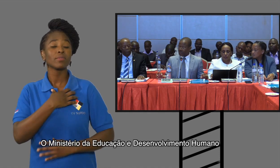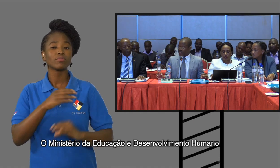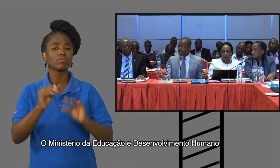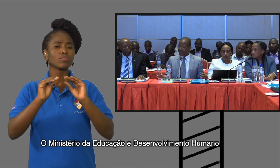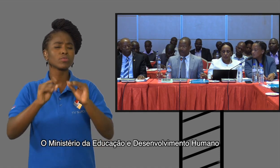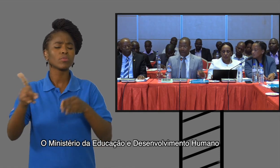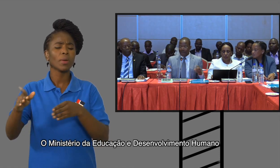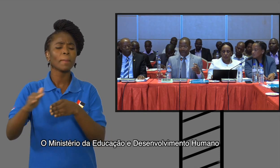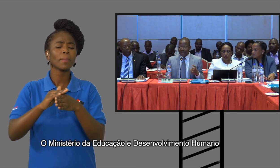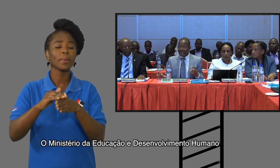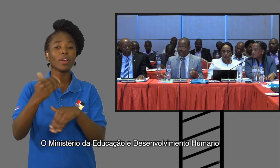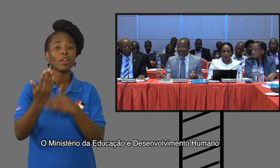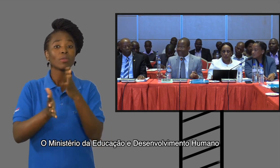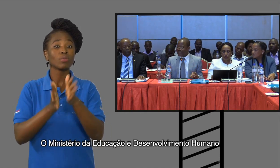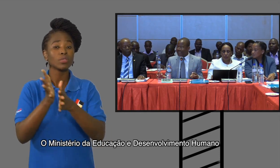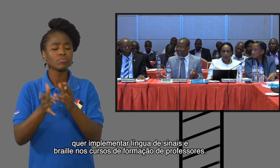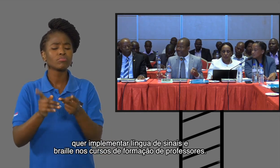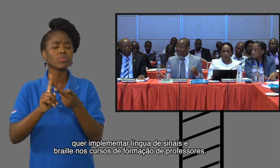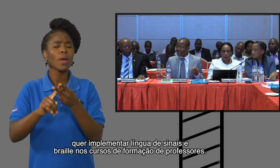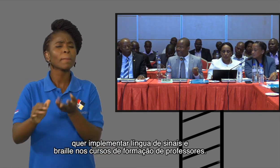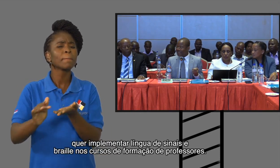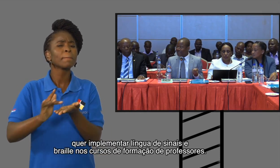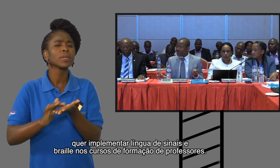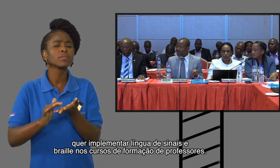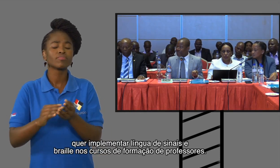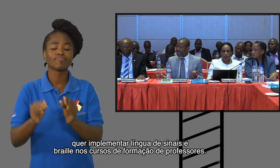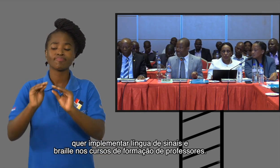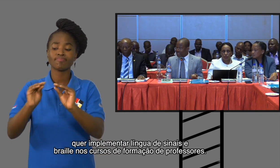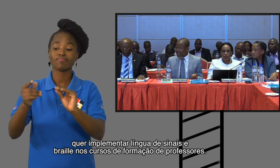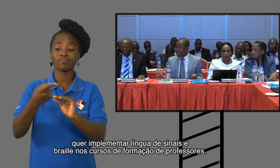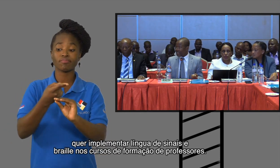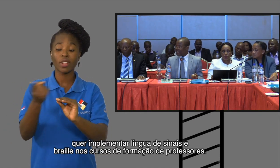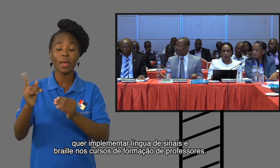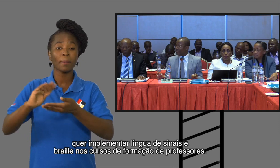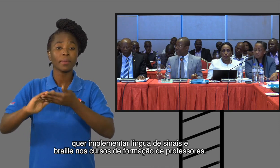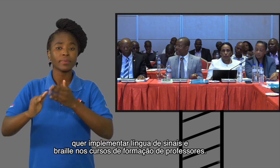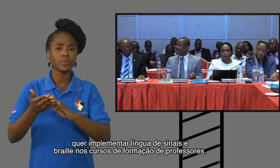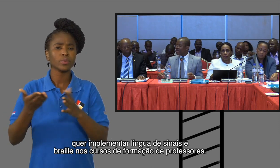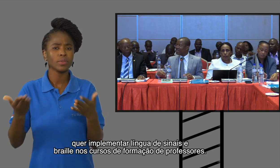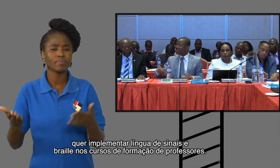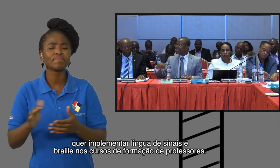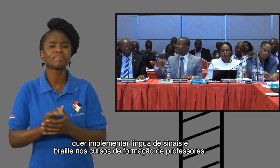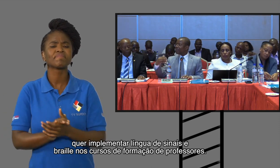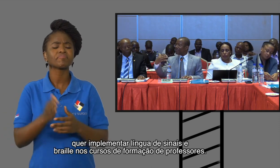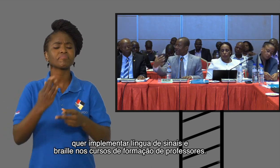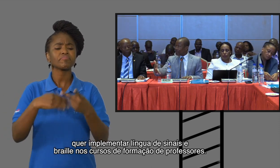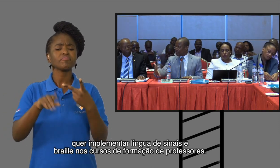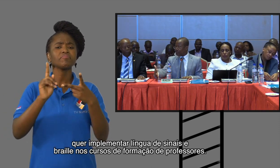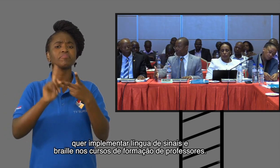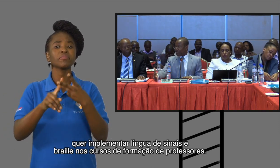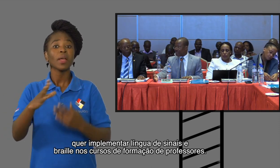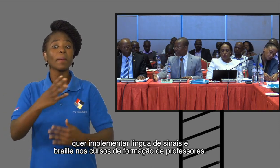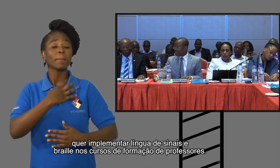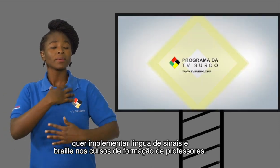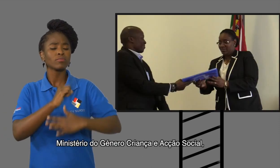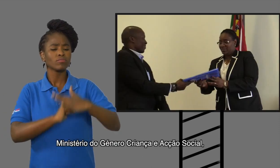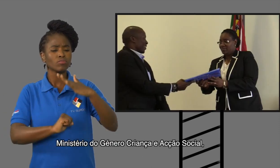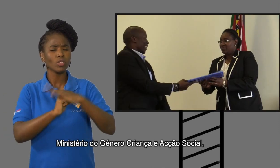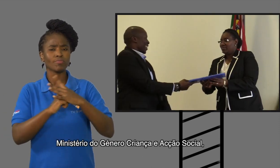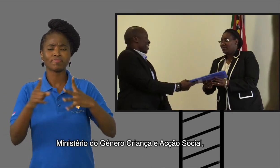da Educação e Desenvolvimento Humano quer implementar língua de sinais e braille nos cursos de formação de